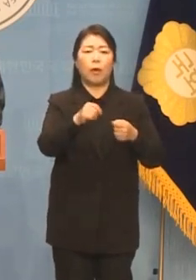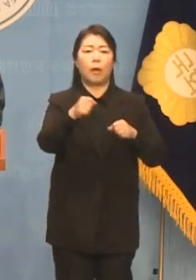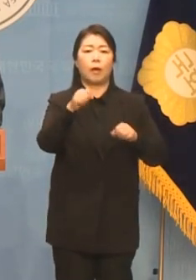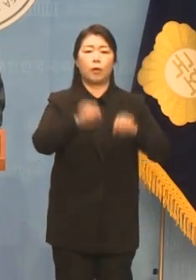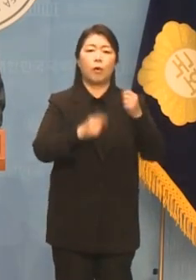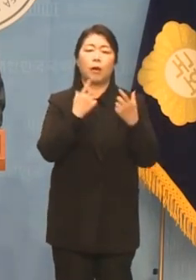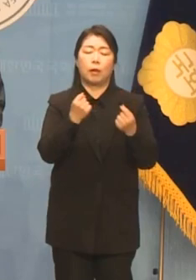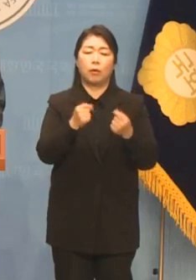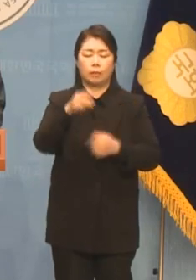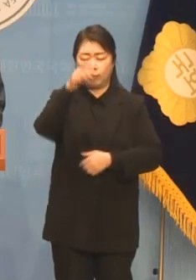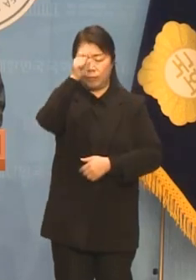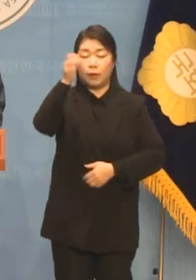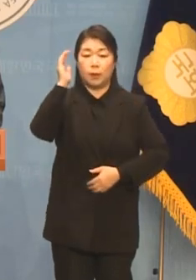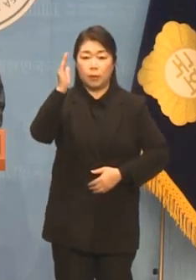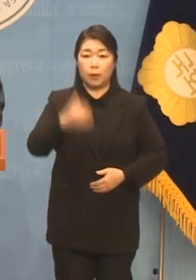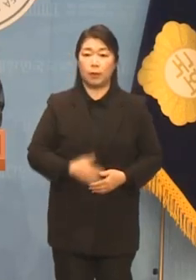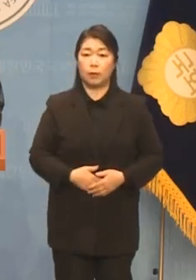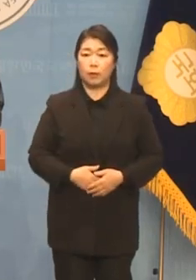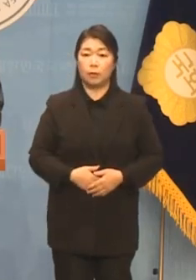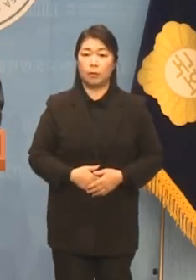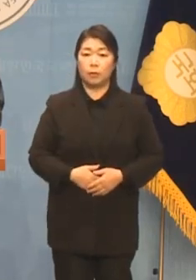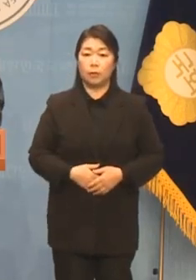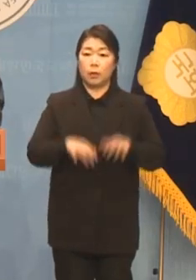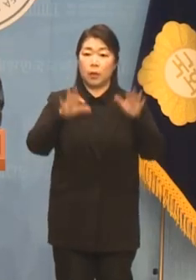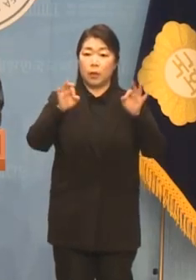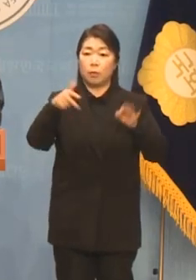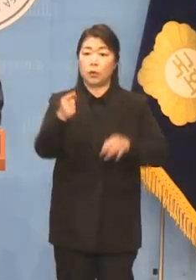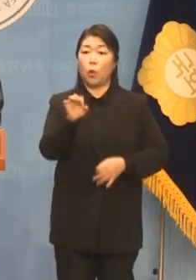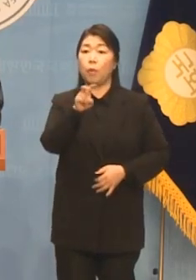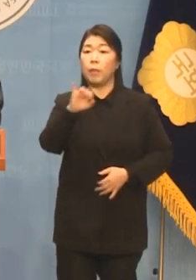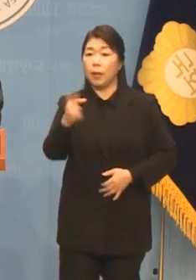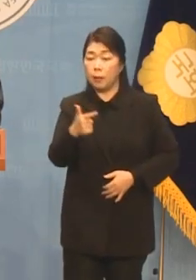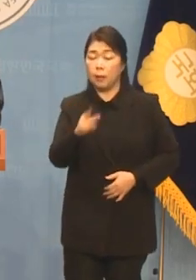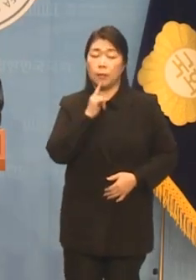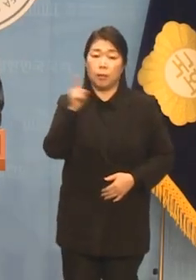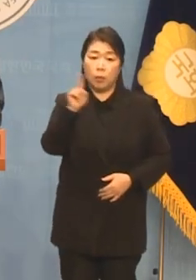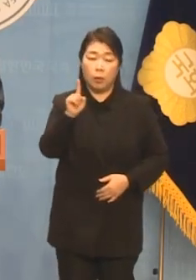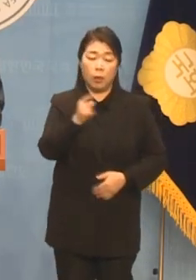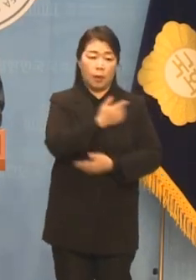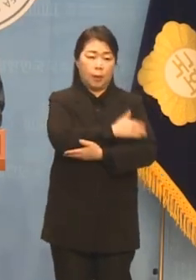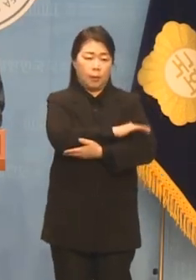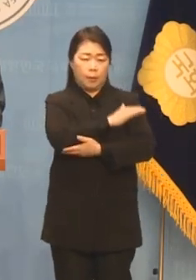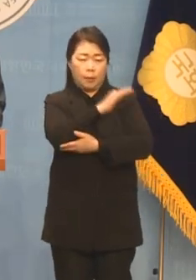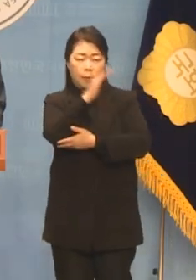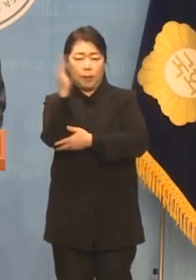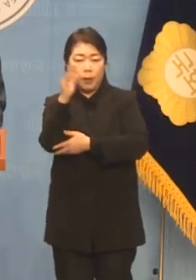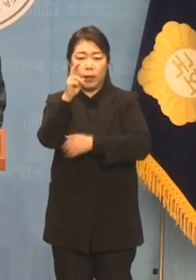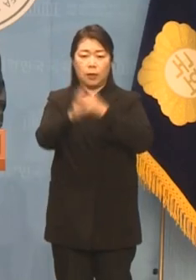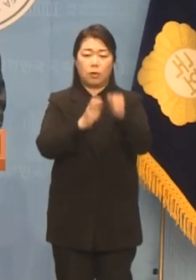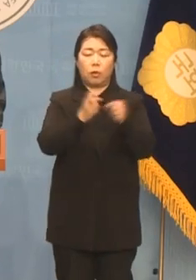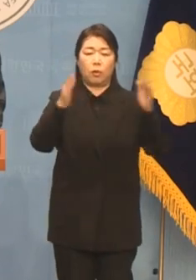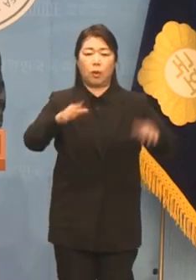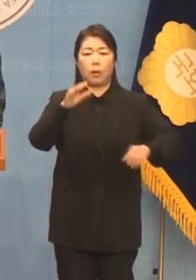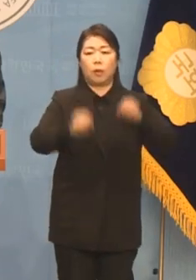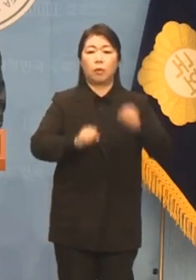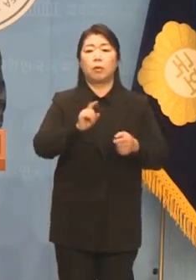20년간의 일을 구구절절 대내 한동훈 위원장에게 사과하라고 억지를